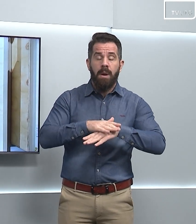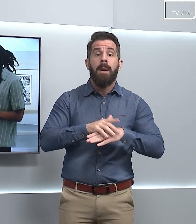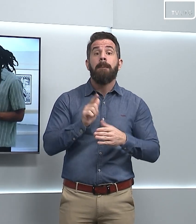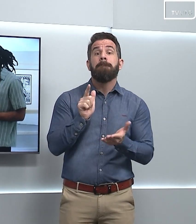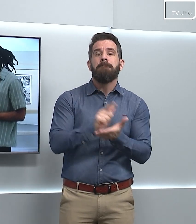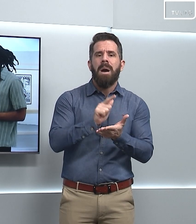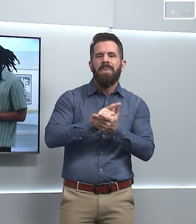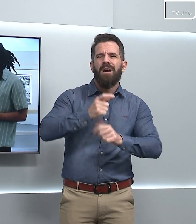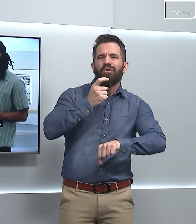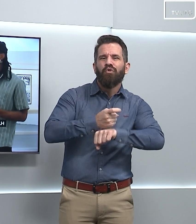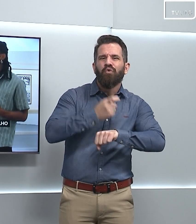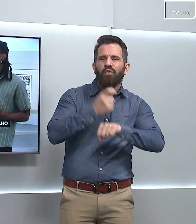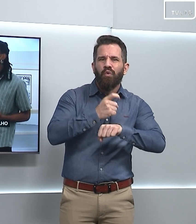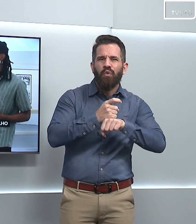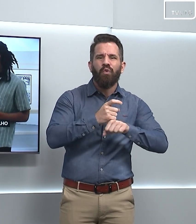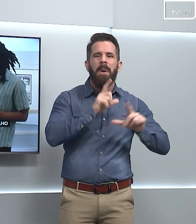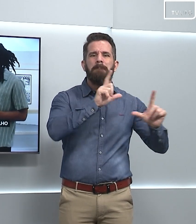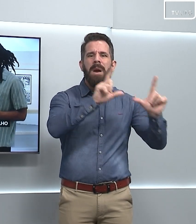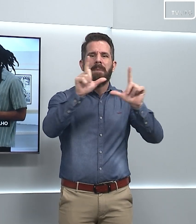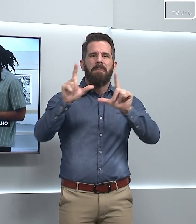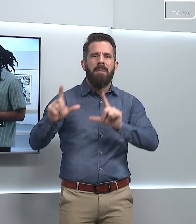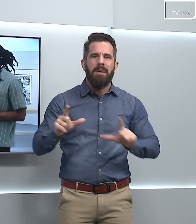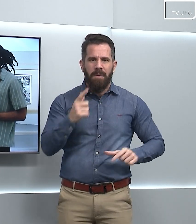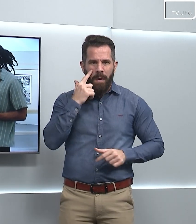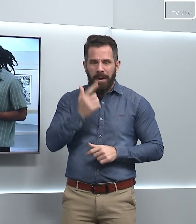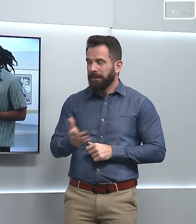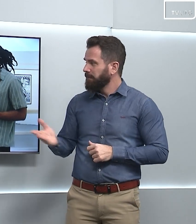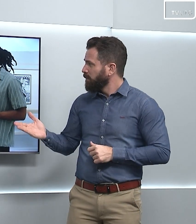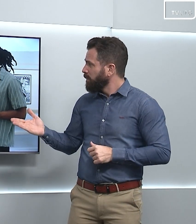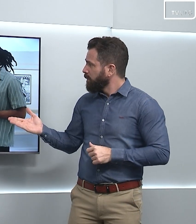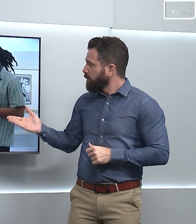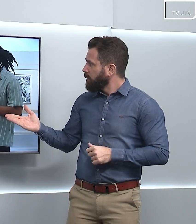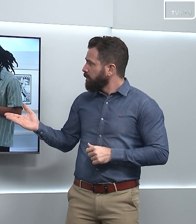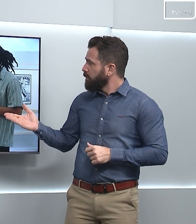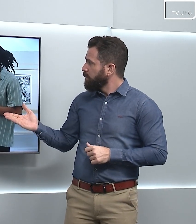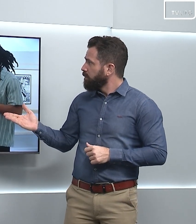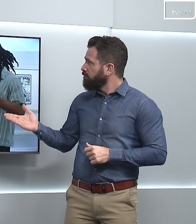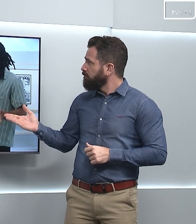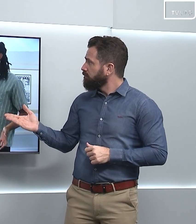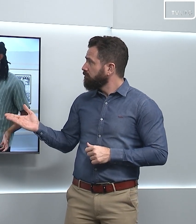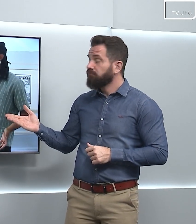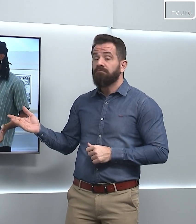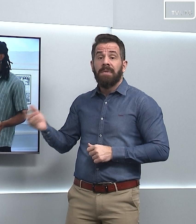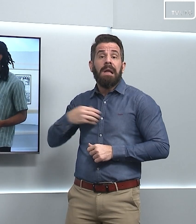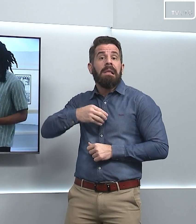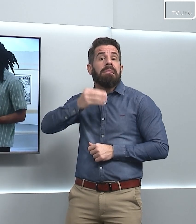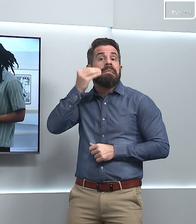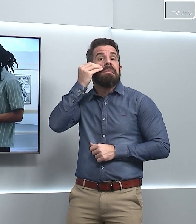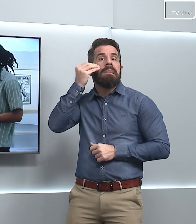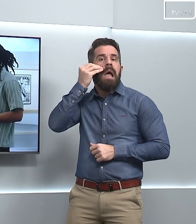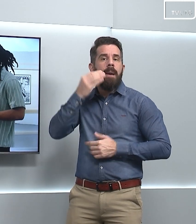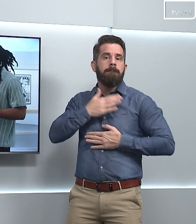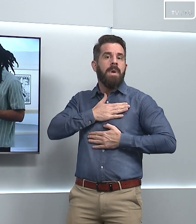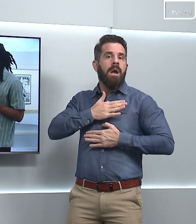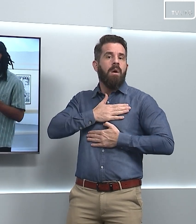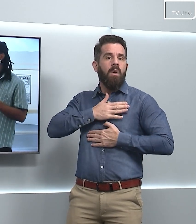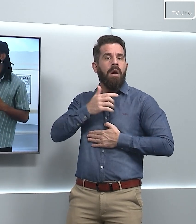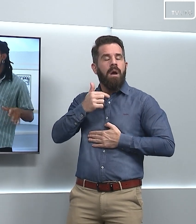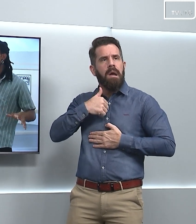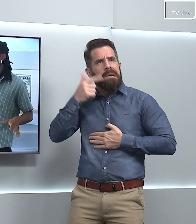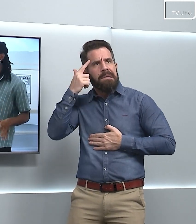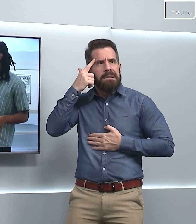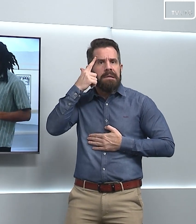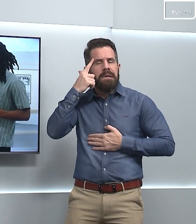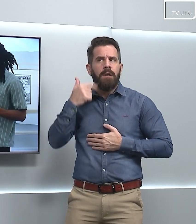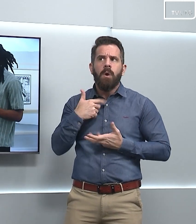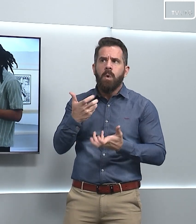Foi um trabalho muito marcante, muito emblemático, assim, porque vem desse lugar de experimentação, né? Tipo, quando eu estava me dando a possibilidade